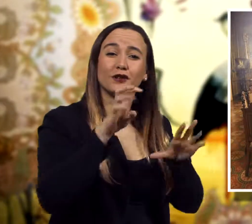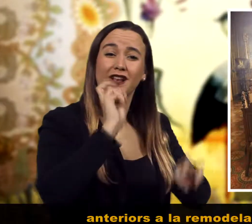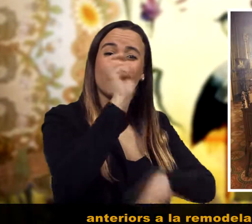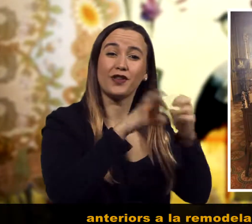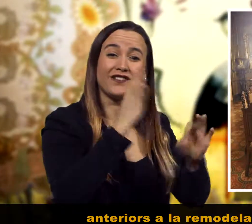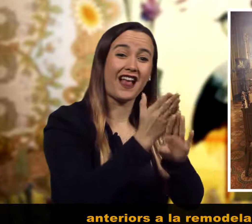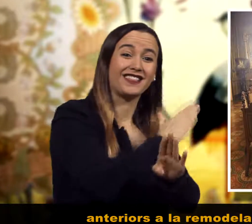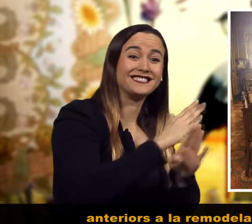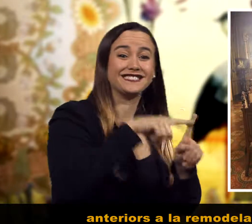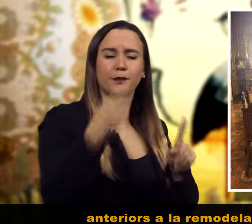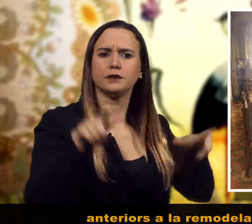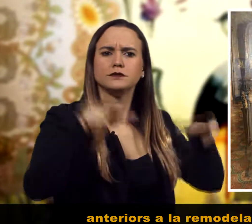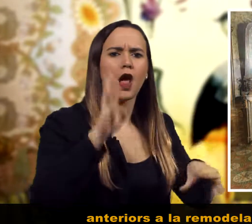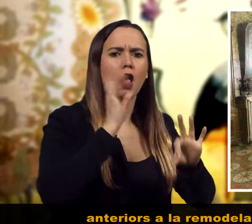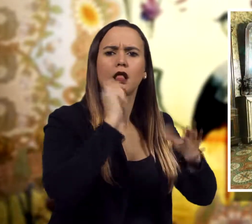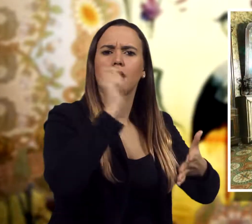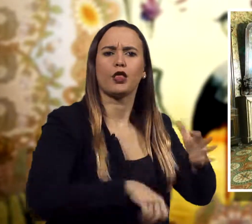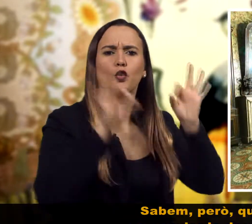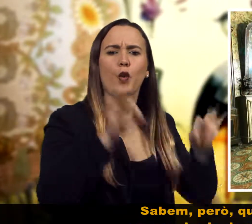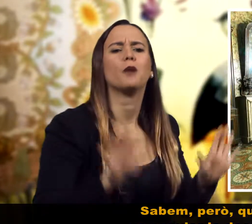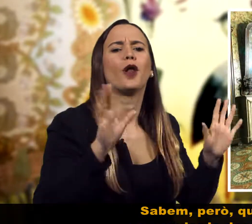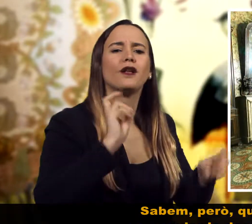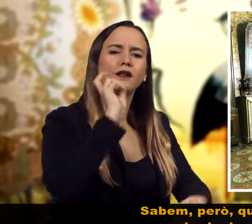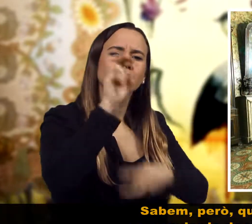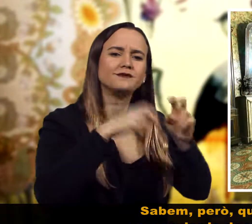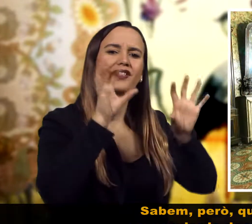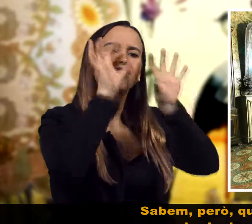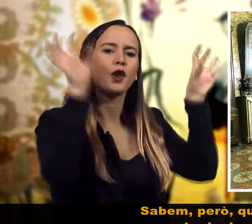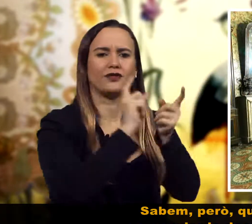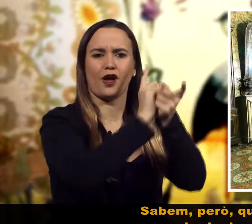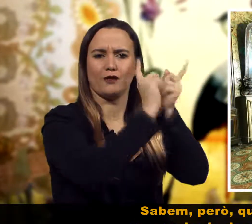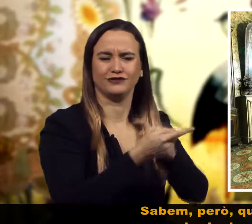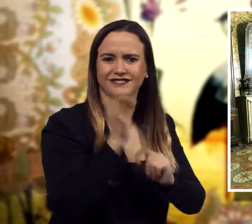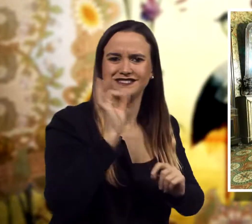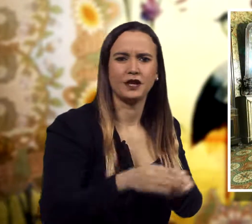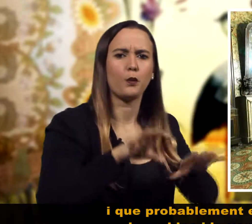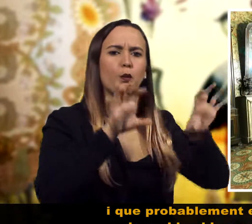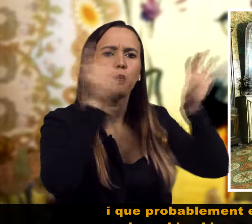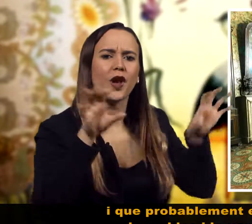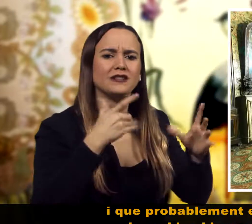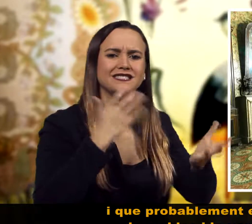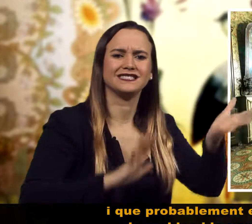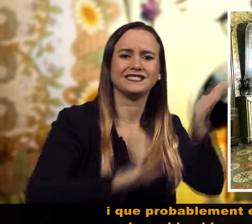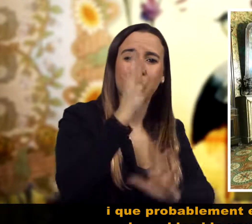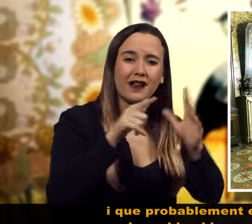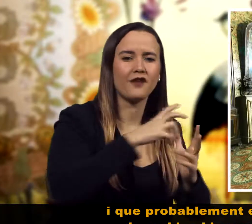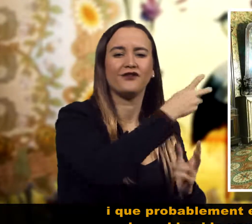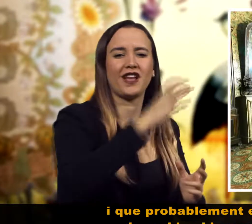anteriors a la remodelació de 1900. Sabem, però, que es va canviar la decoració i que probablement el conjunt de mobles i